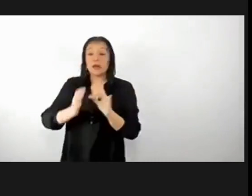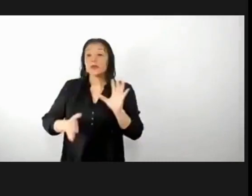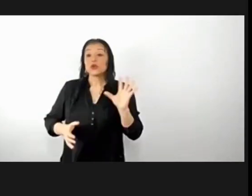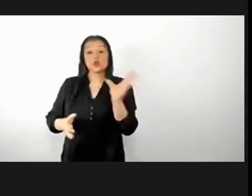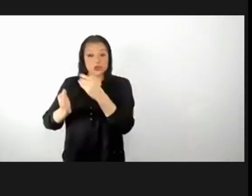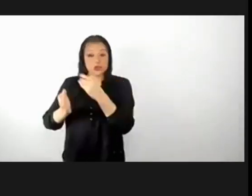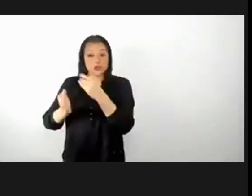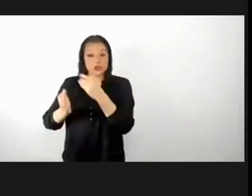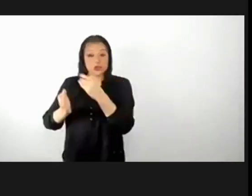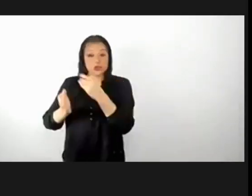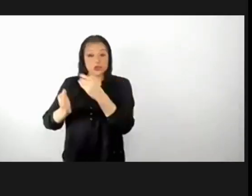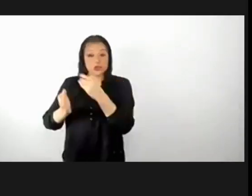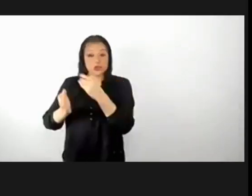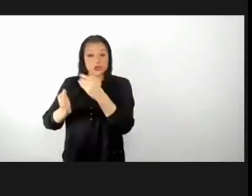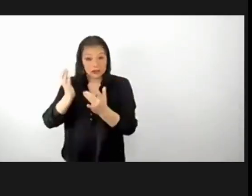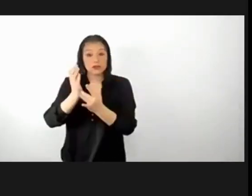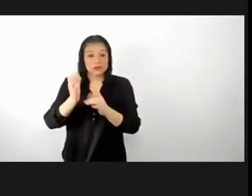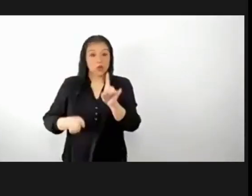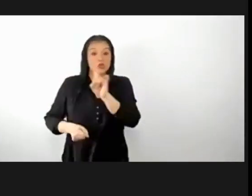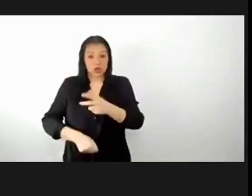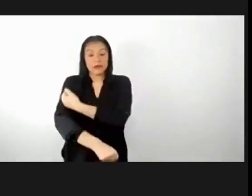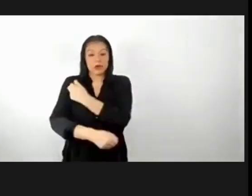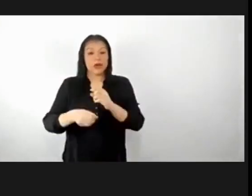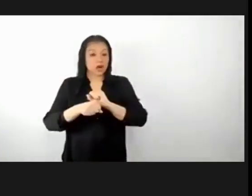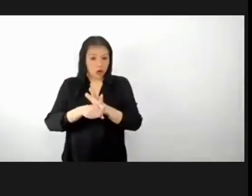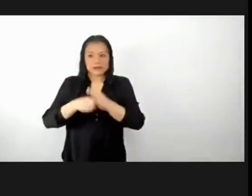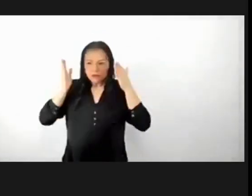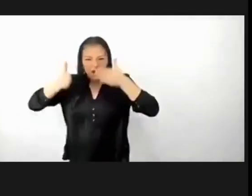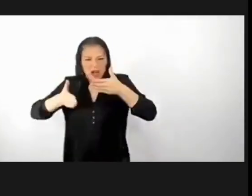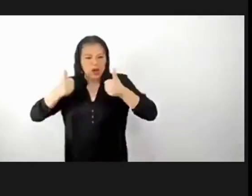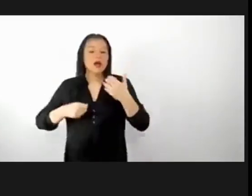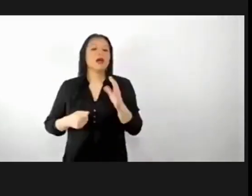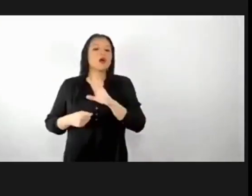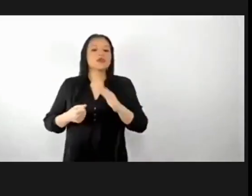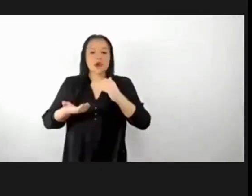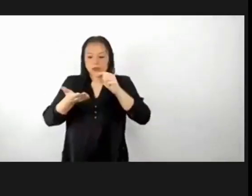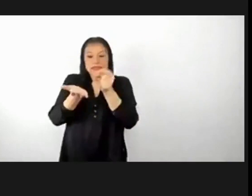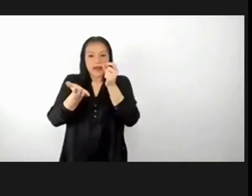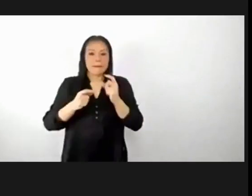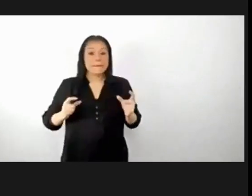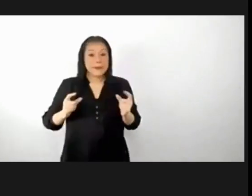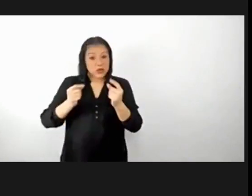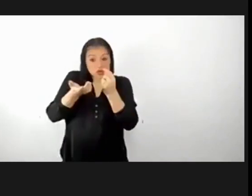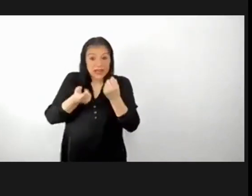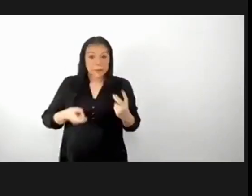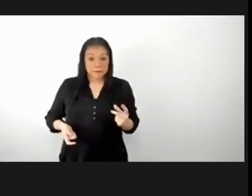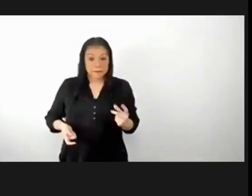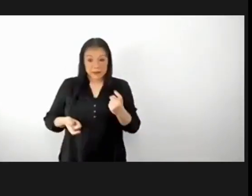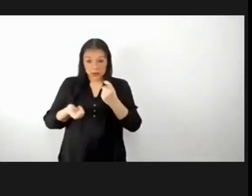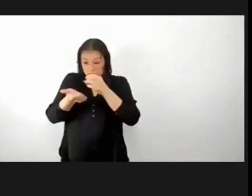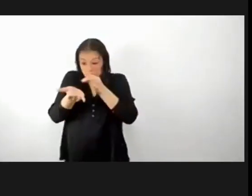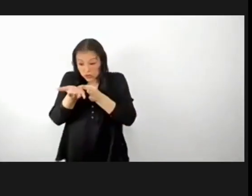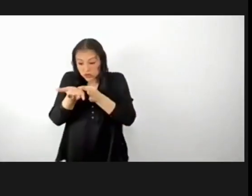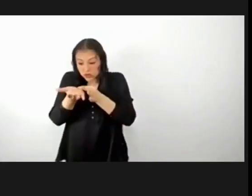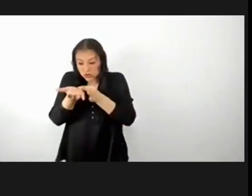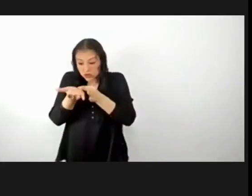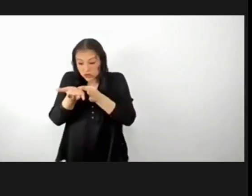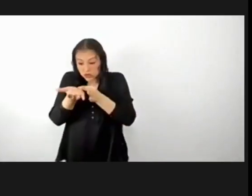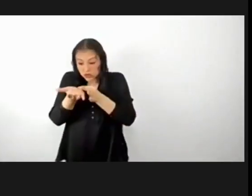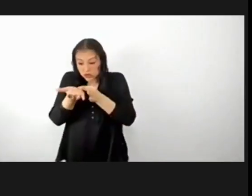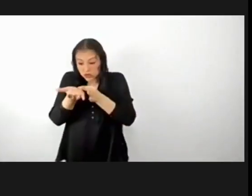pero todas las tecnologías están dirigidas contra una cierta parte del virus. Y ahora les voy a